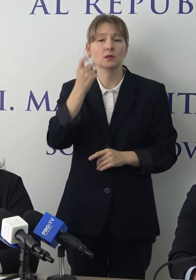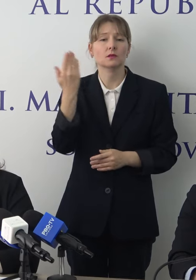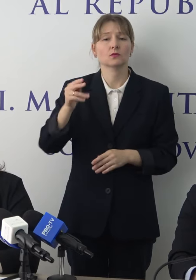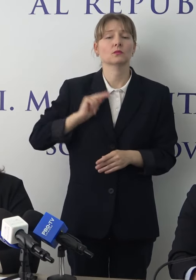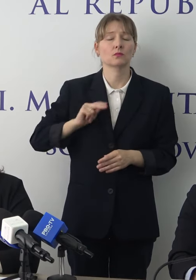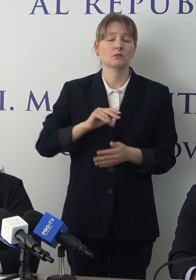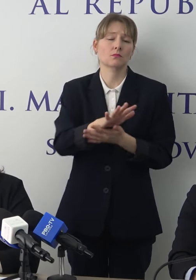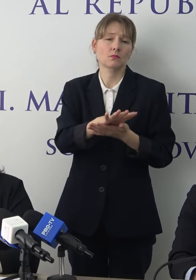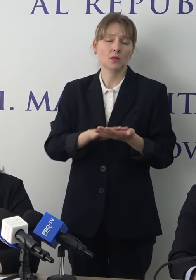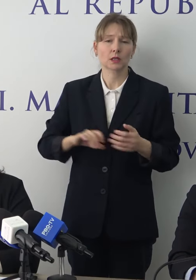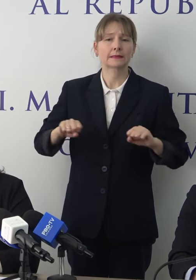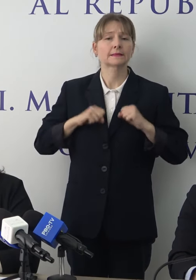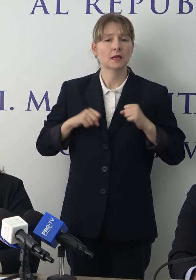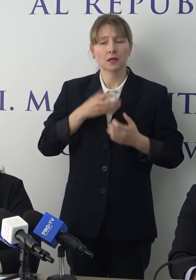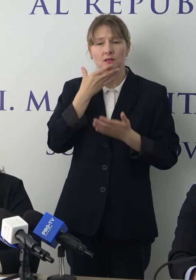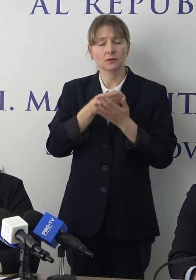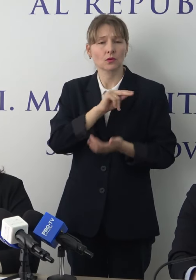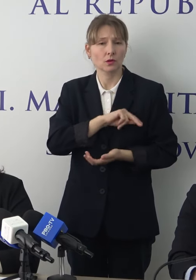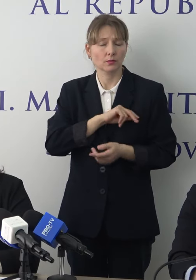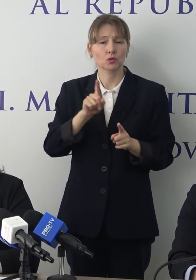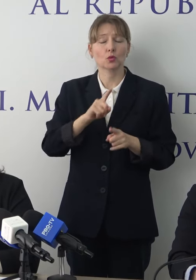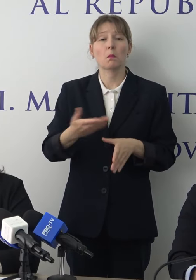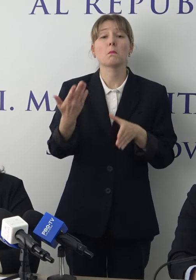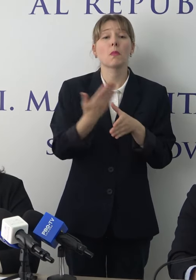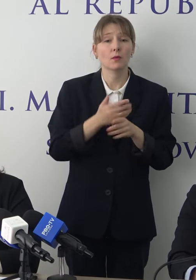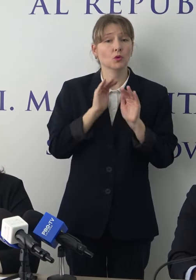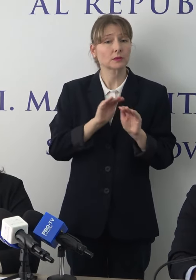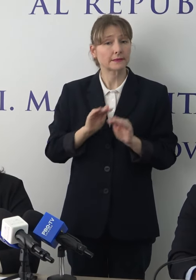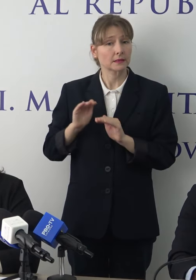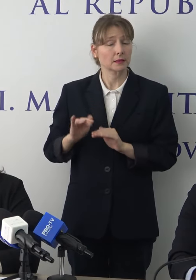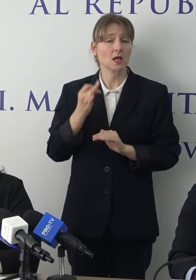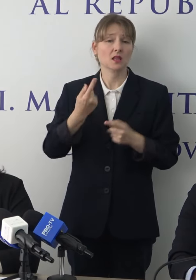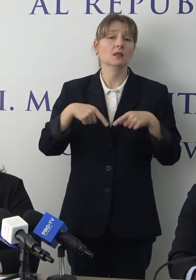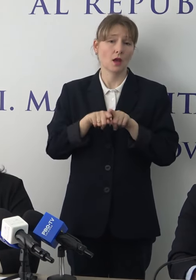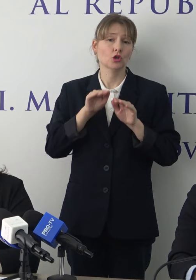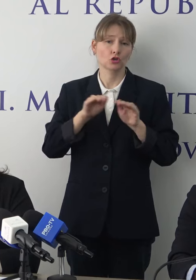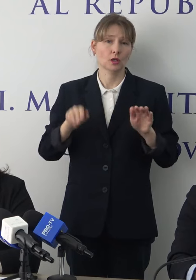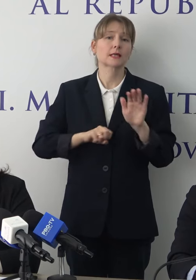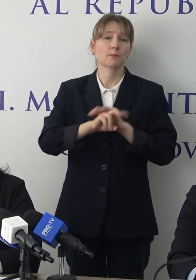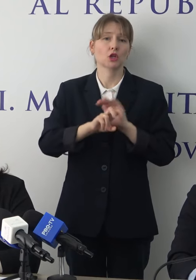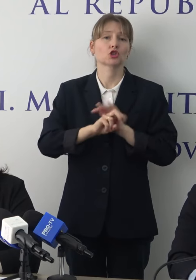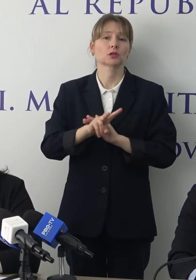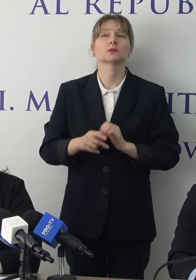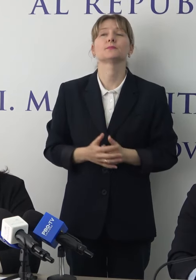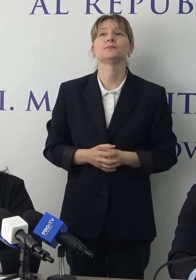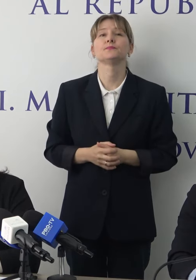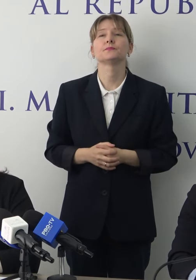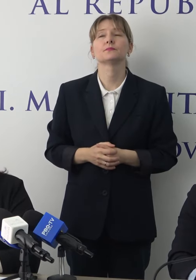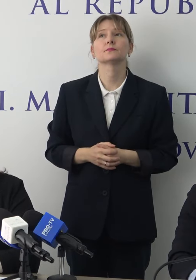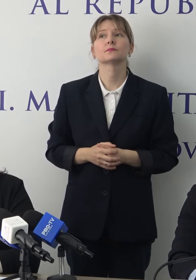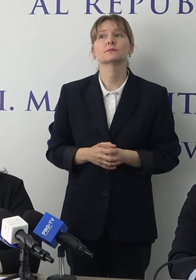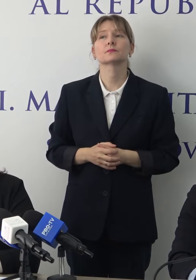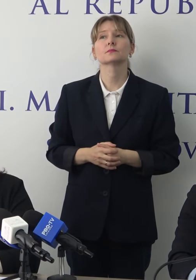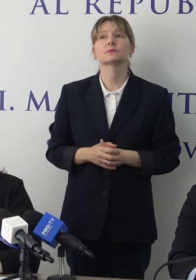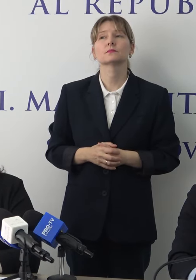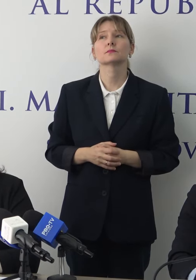de care dau dovadă pentru a ajuta pe copii, inclusiv pe copiii refugiați. At the same time, we must admit that there